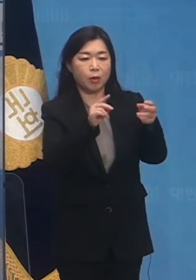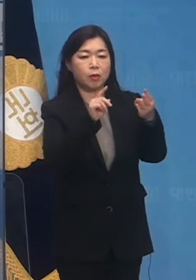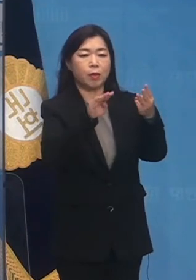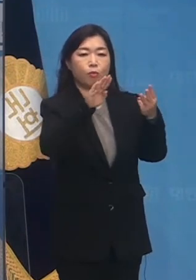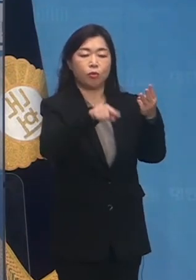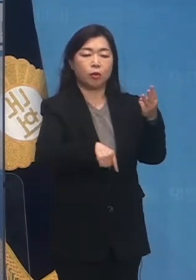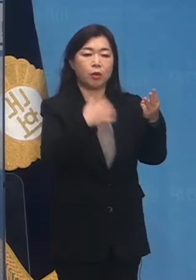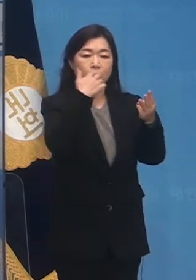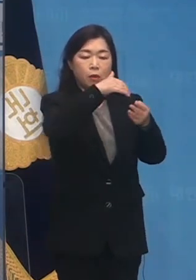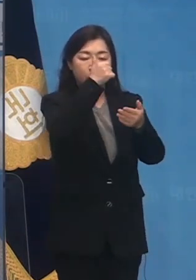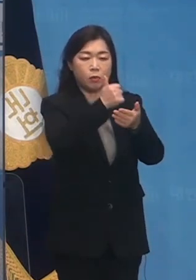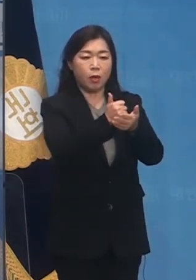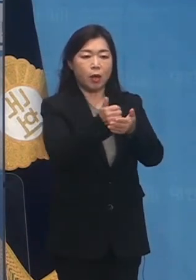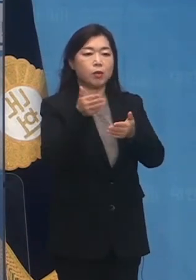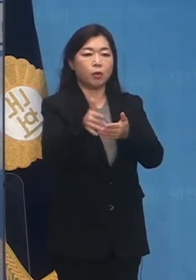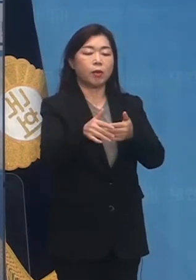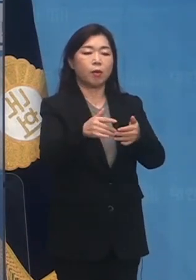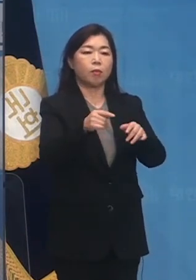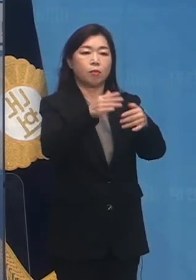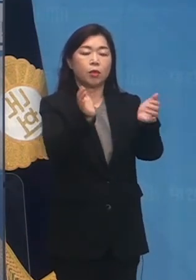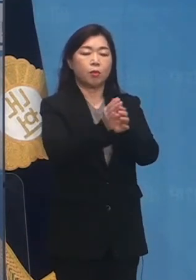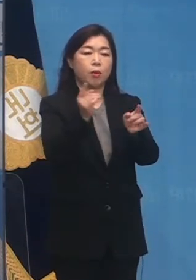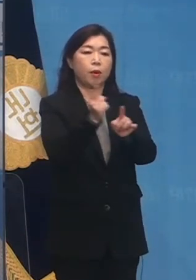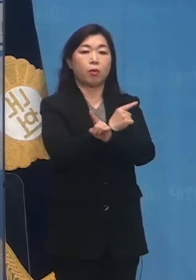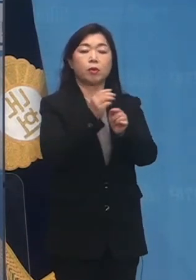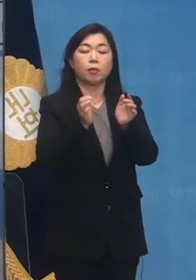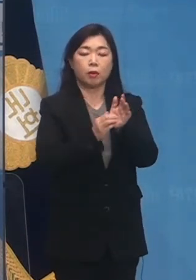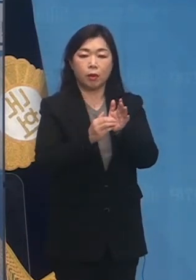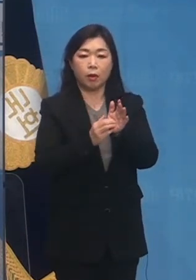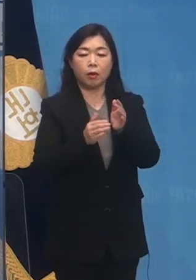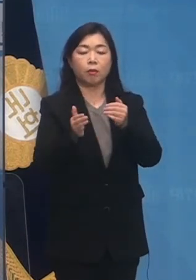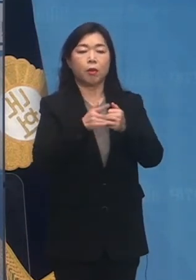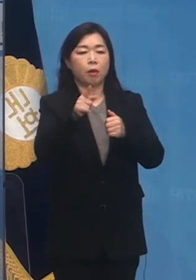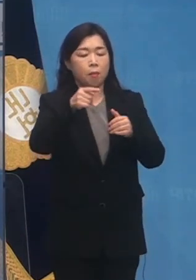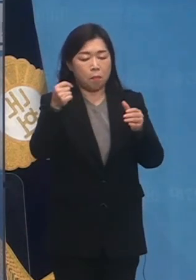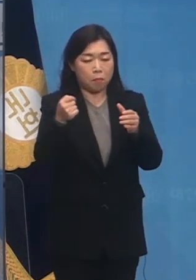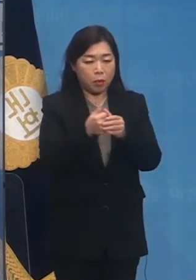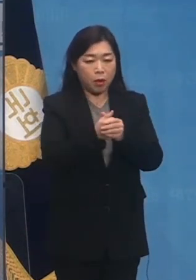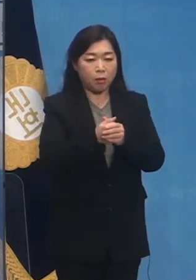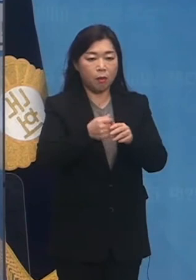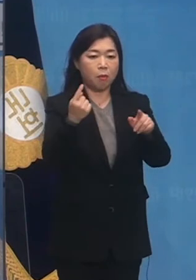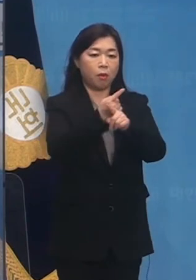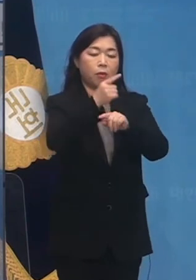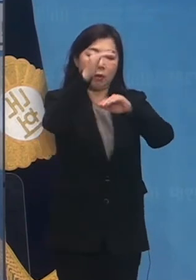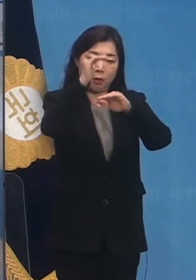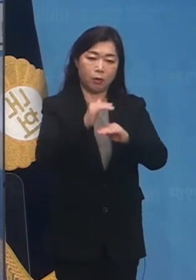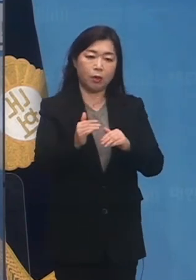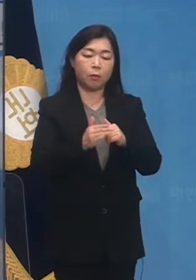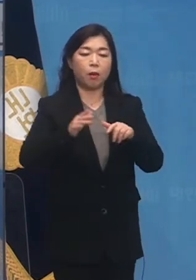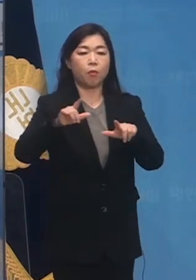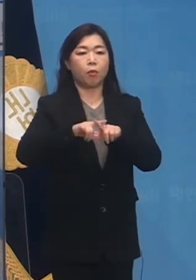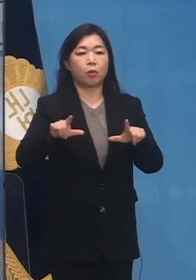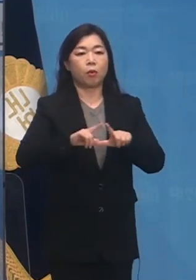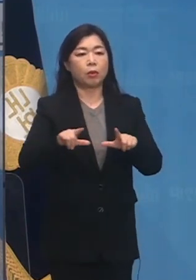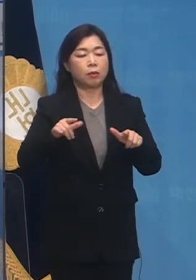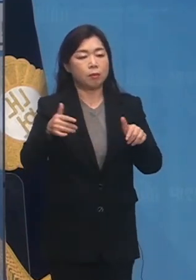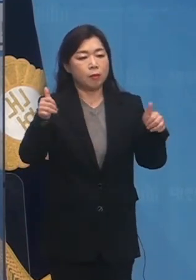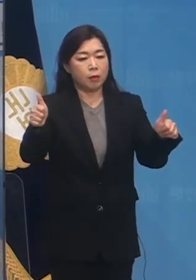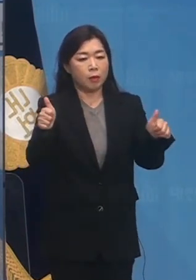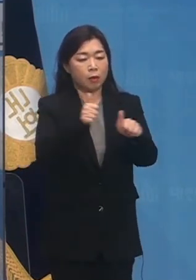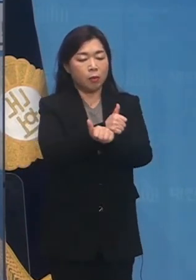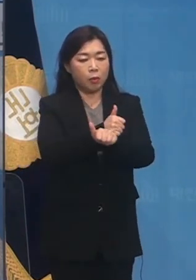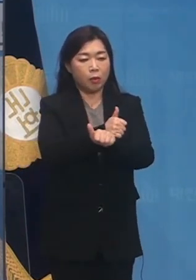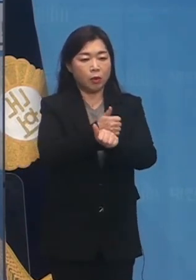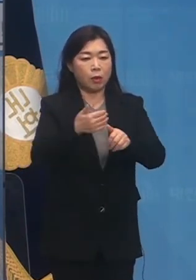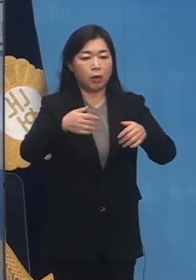전담 부서로 바꾸어 버렸습니다. 이 또한 이례적으로 일어난 일이기 때문에 단순한